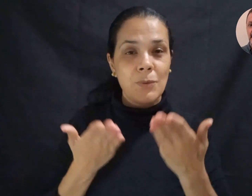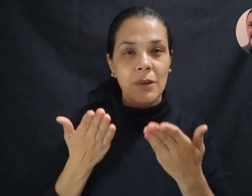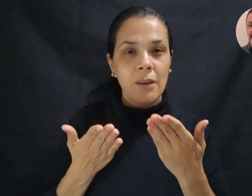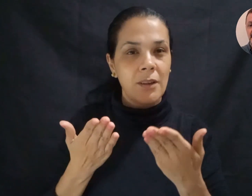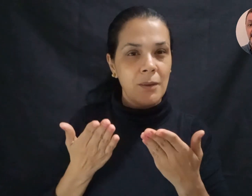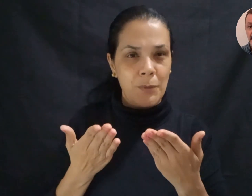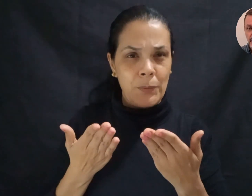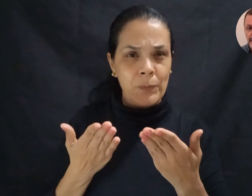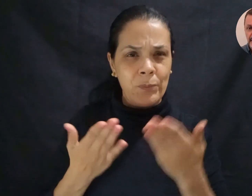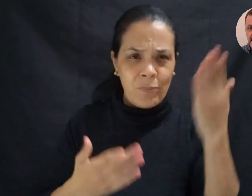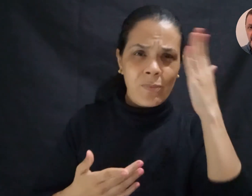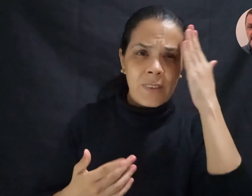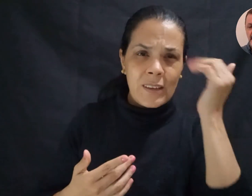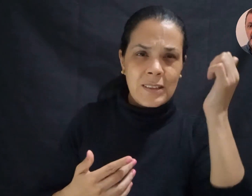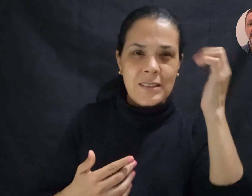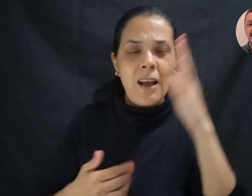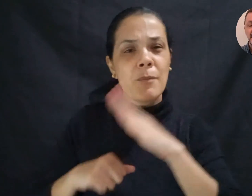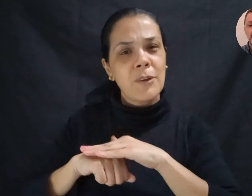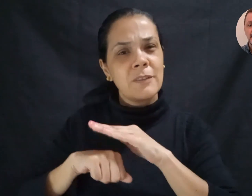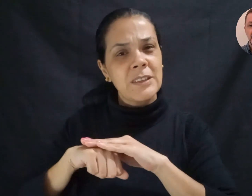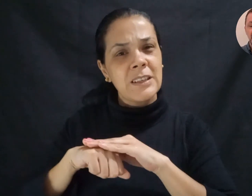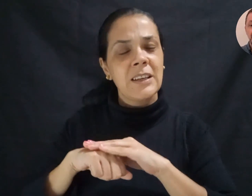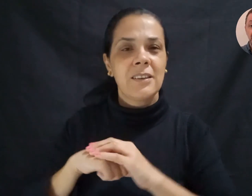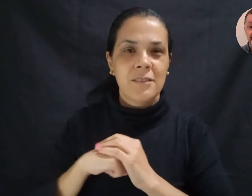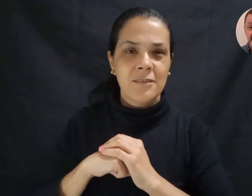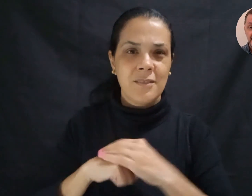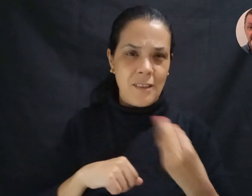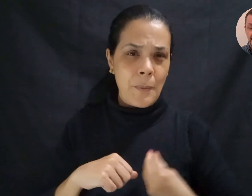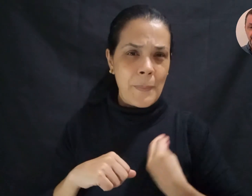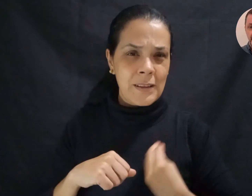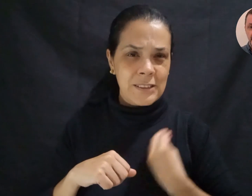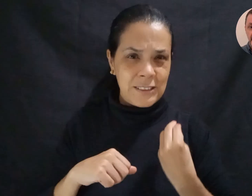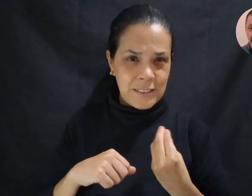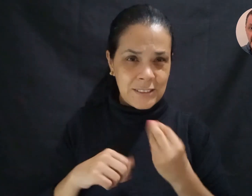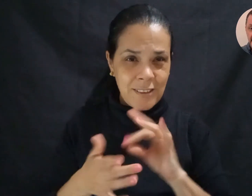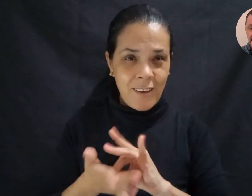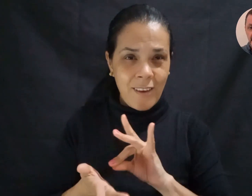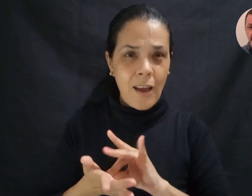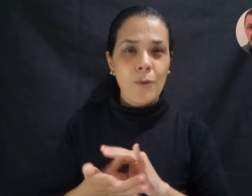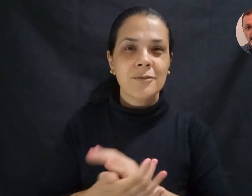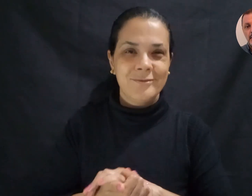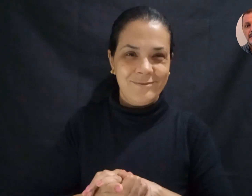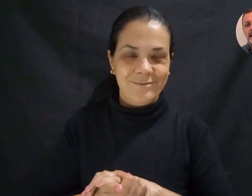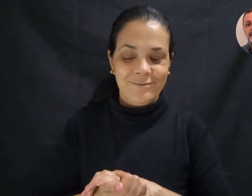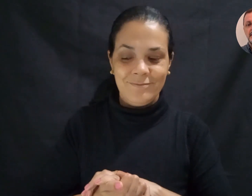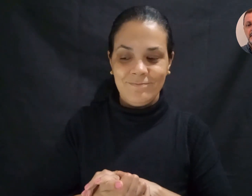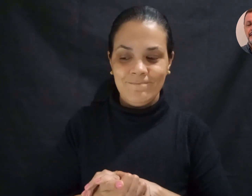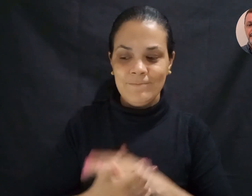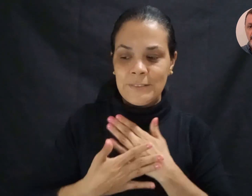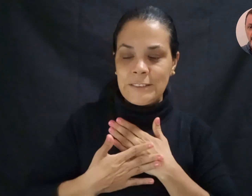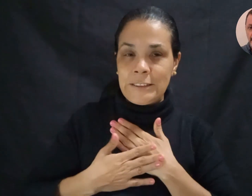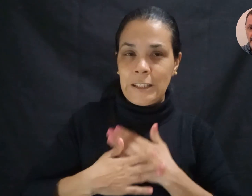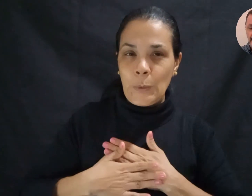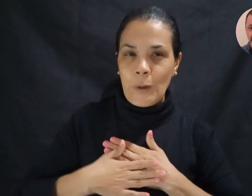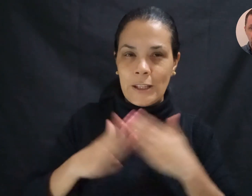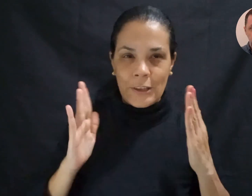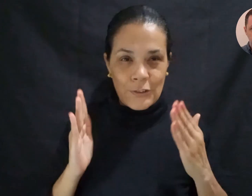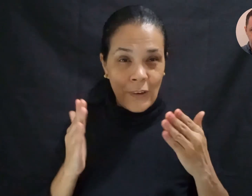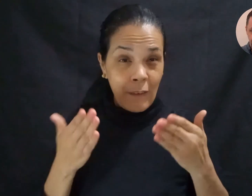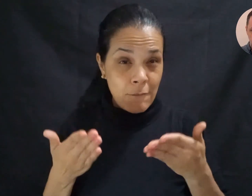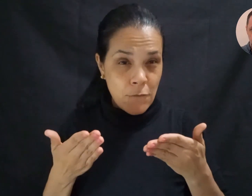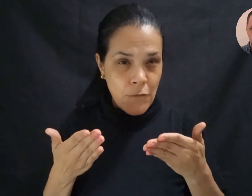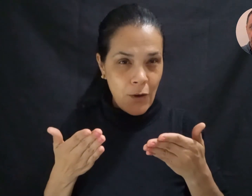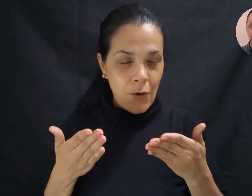equilibrada, sabendo o que fazer, mantendo a nossa presença, que, aliás, tranquilidade e foco no momento